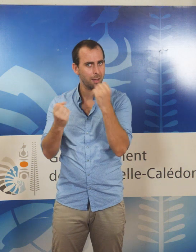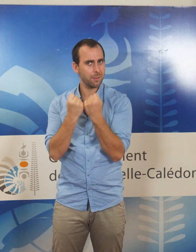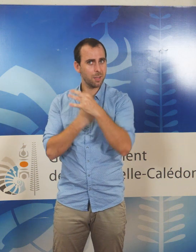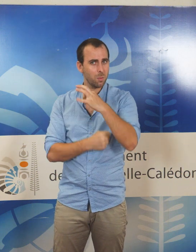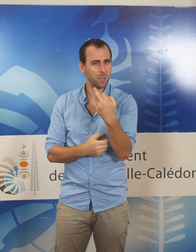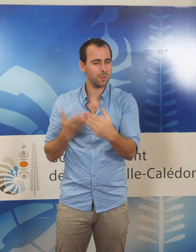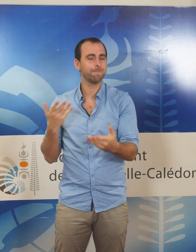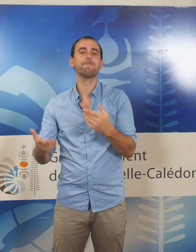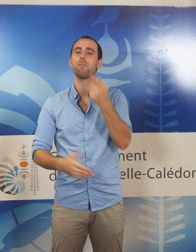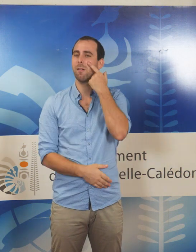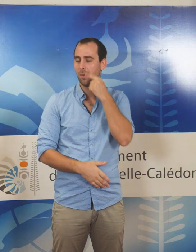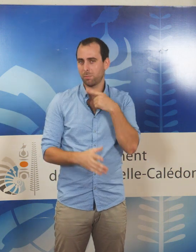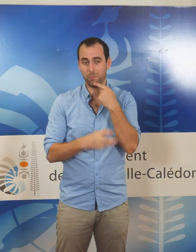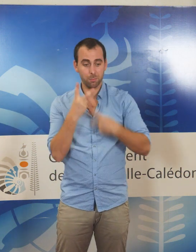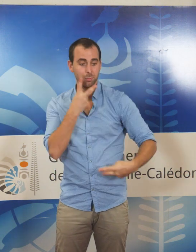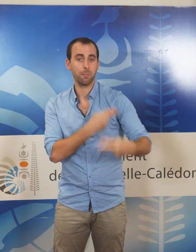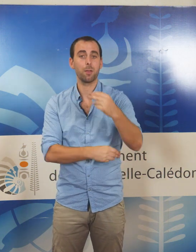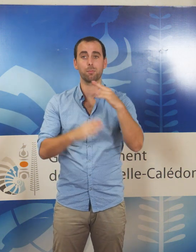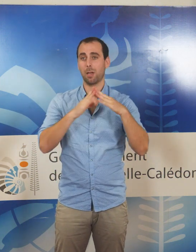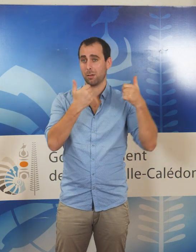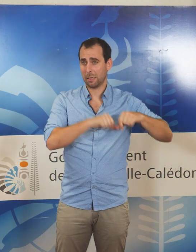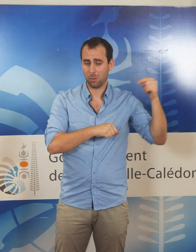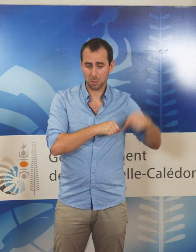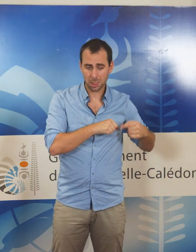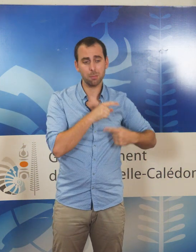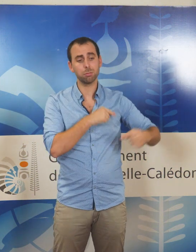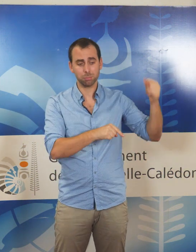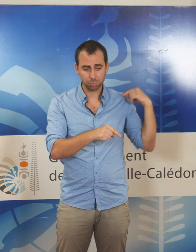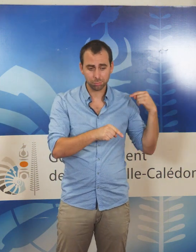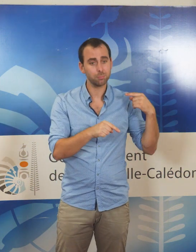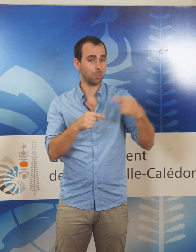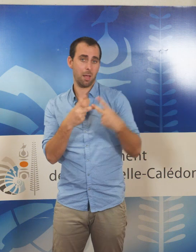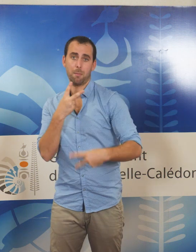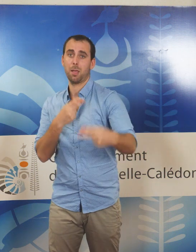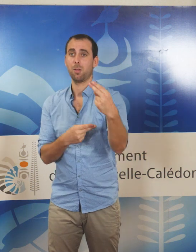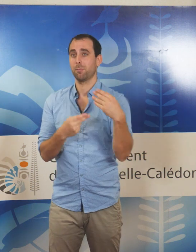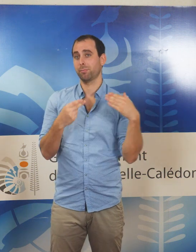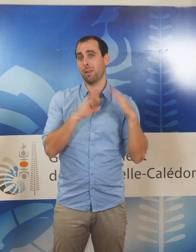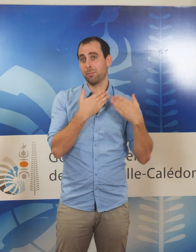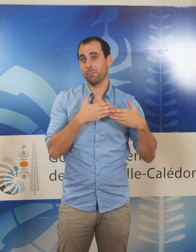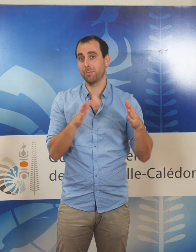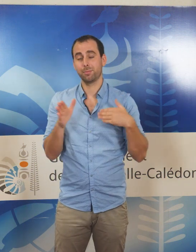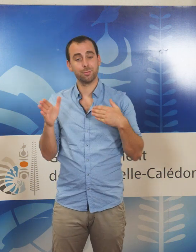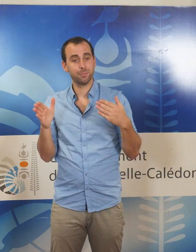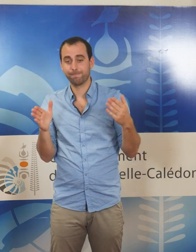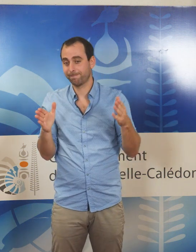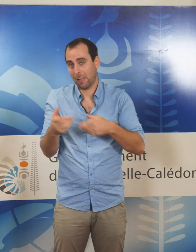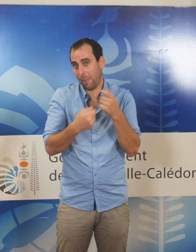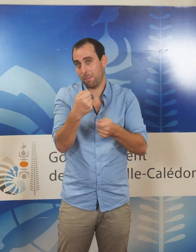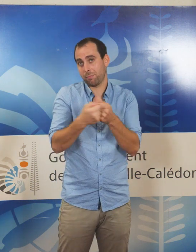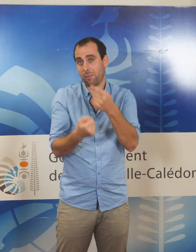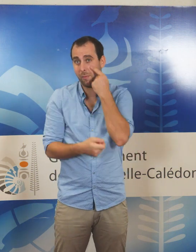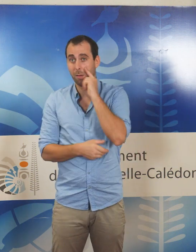période de confinement à l'époque, on s'adapte et on essaye de prendre la mesure des choses. On ne fera pas tout parfaitement, enfin je vous le dis, on ne fera pas tout parfaitement, il y aura